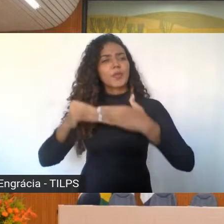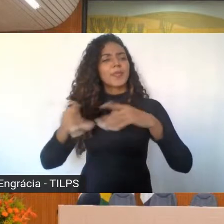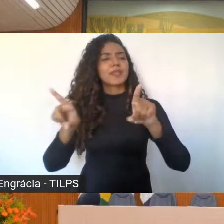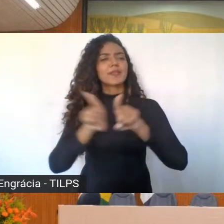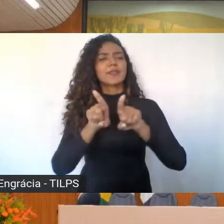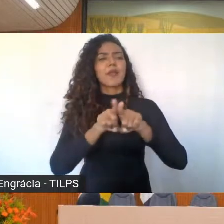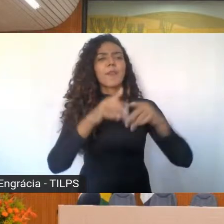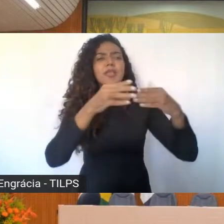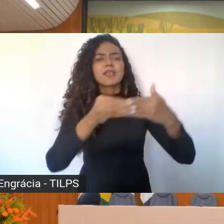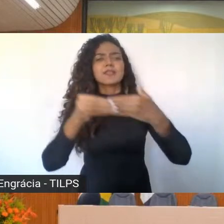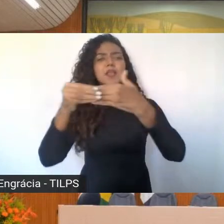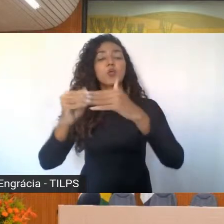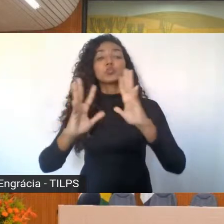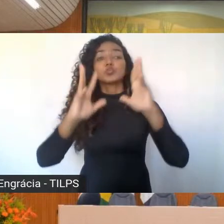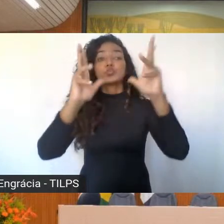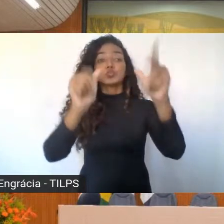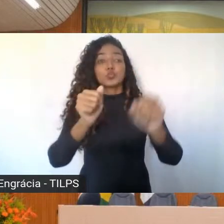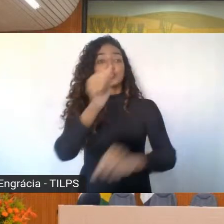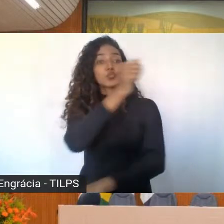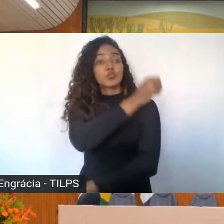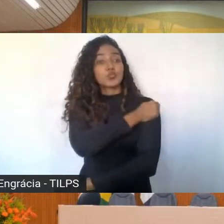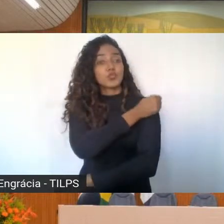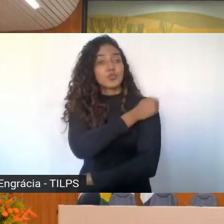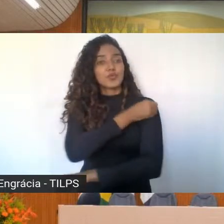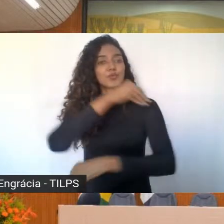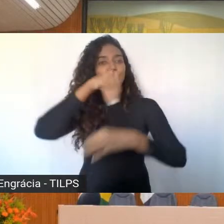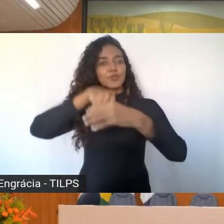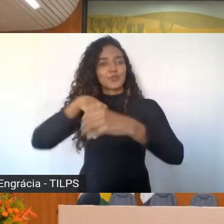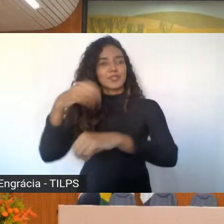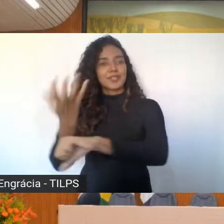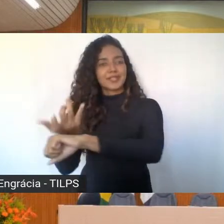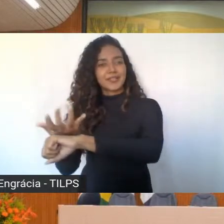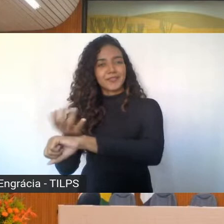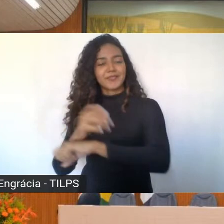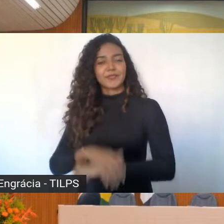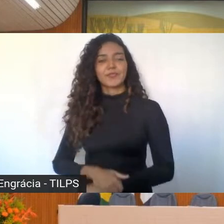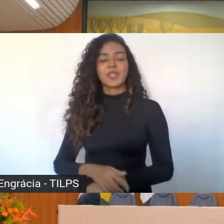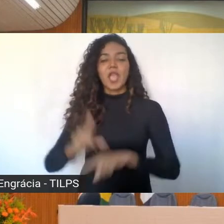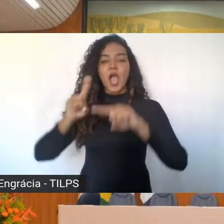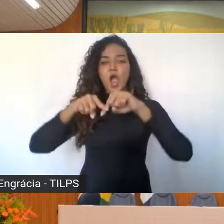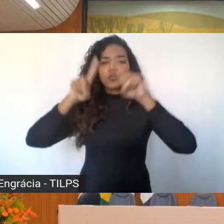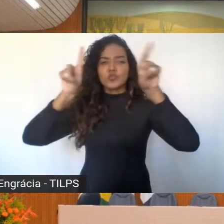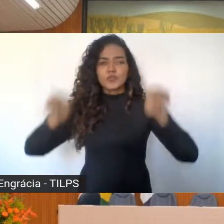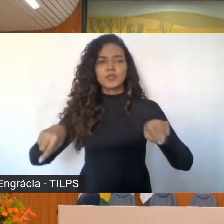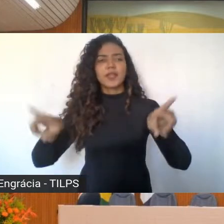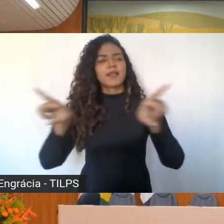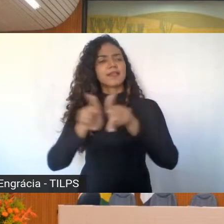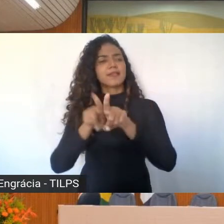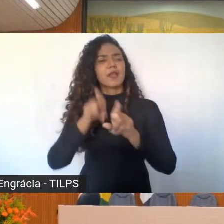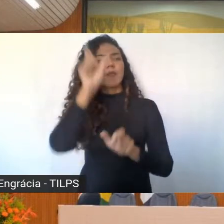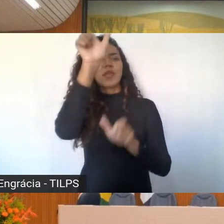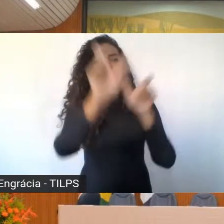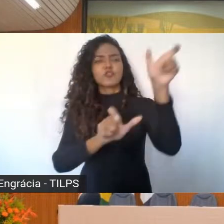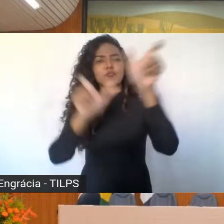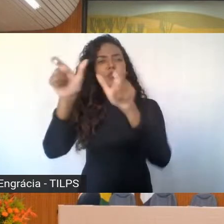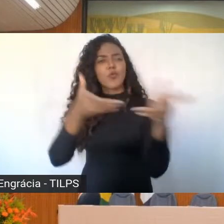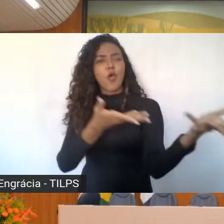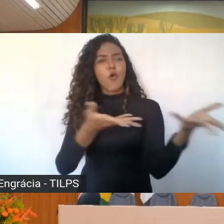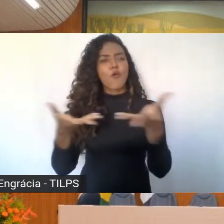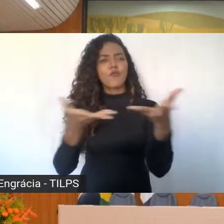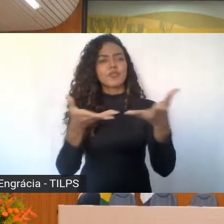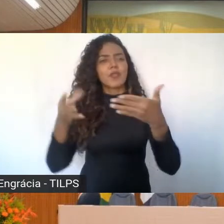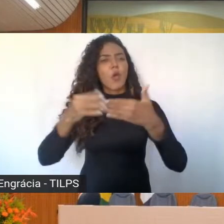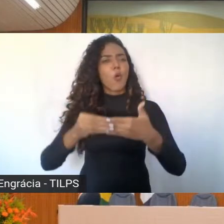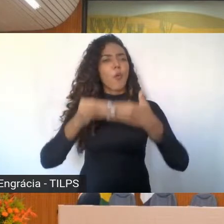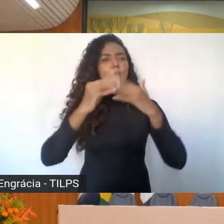demais discentes da UFRPE. Aos colaboradores e convidados, cumprimento todos vocês. Meus